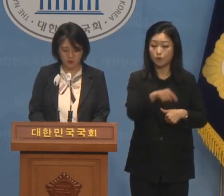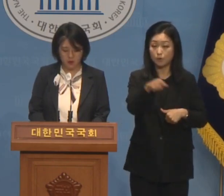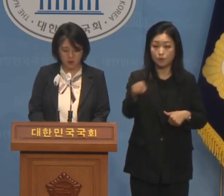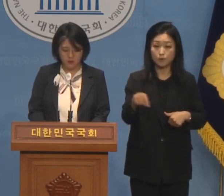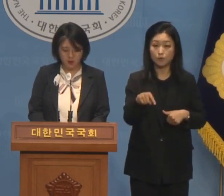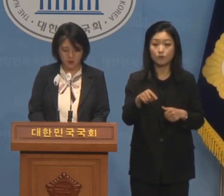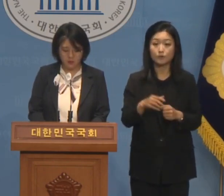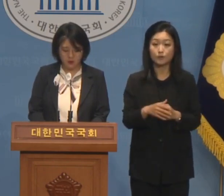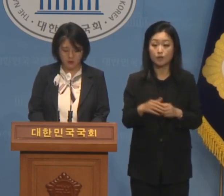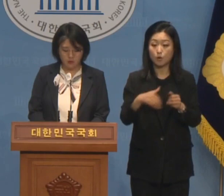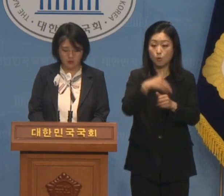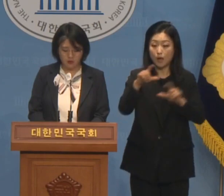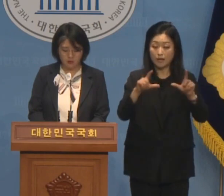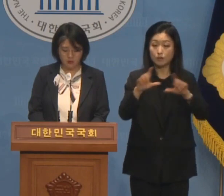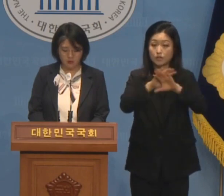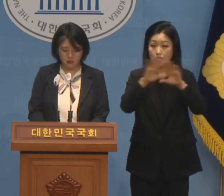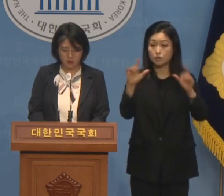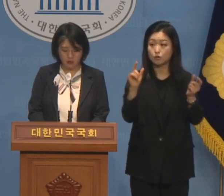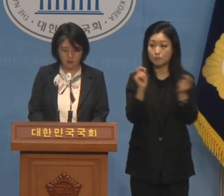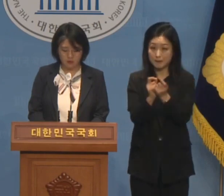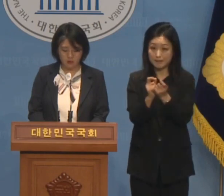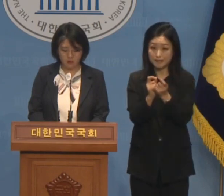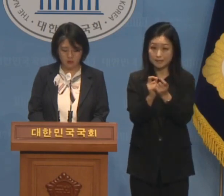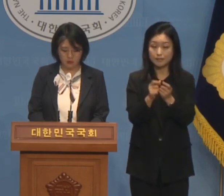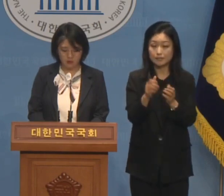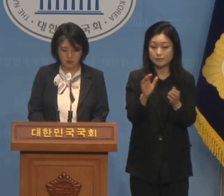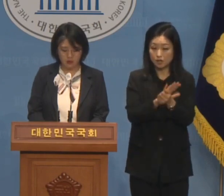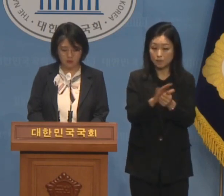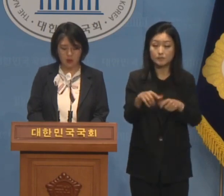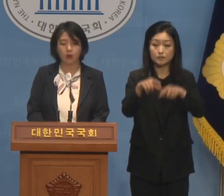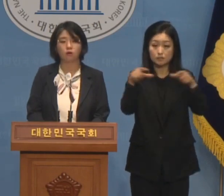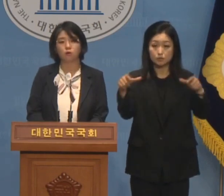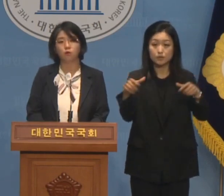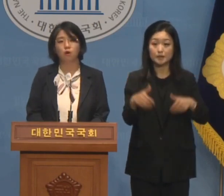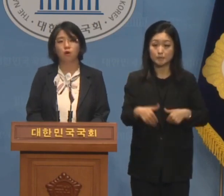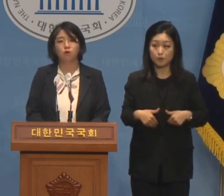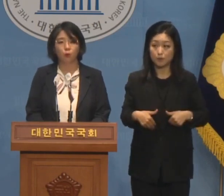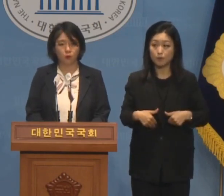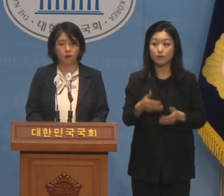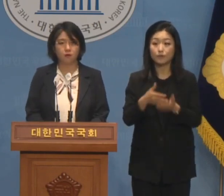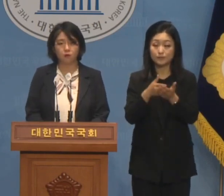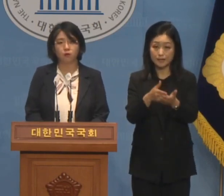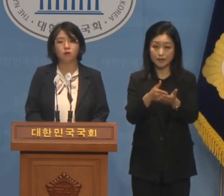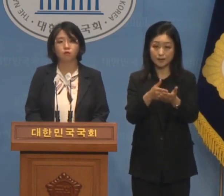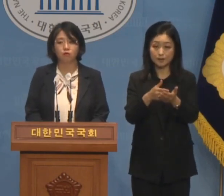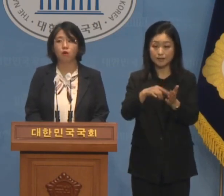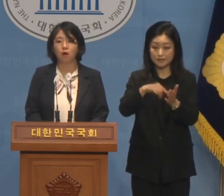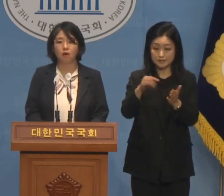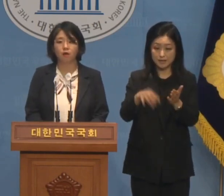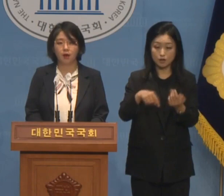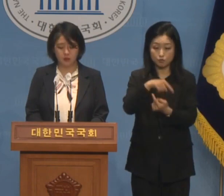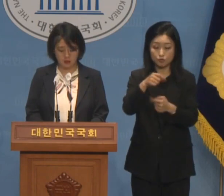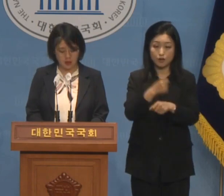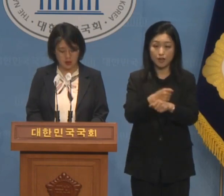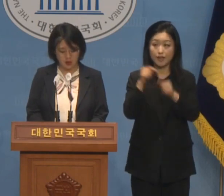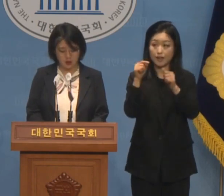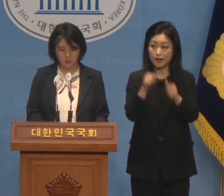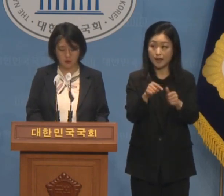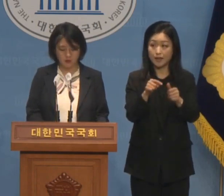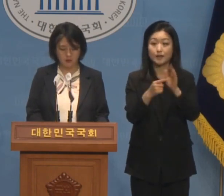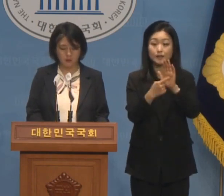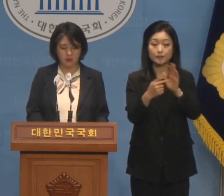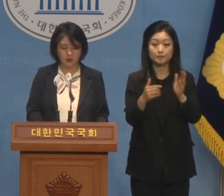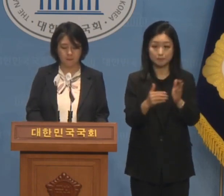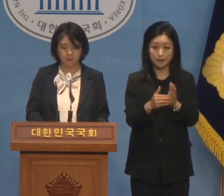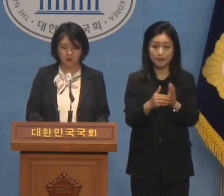줄이고 환경 및 기후 친화적인 재화와 서비스를 촉진하는 방향으로 조세 제도를 운영하여야 한다라고